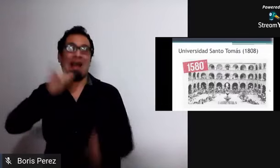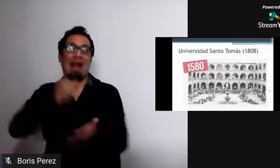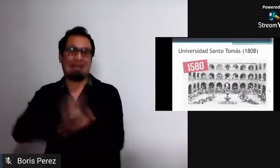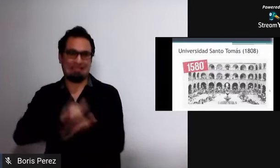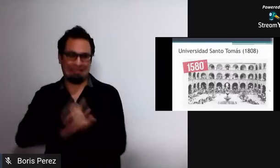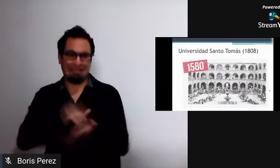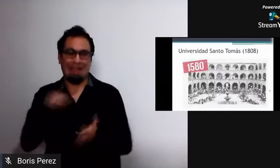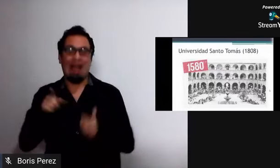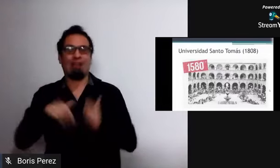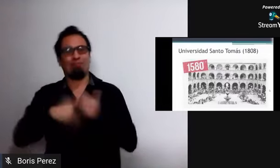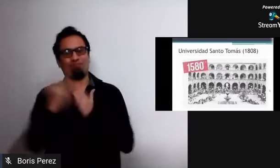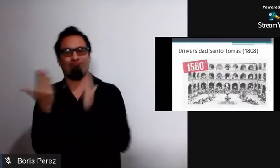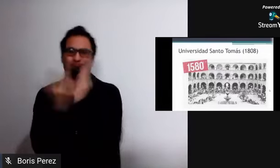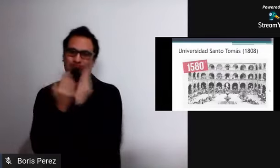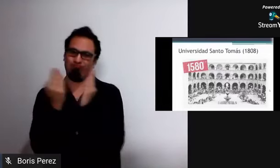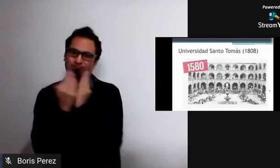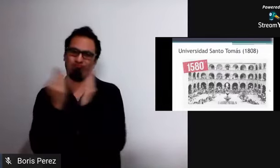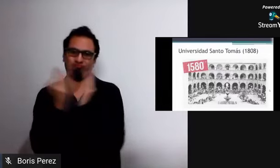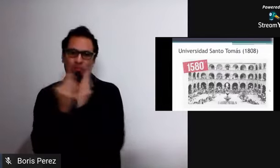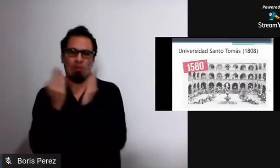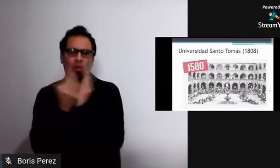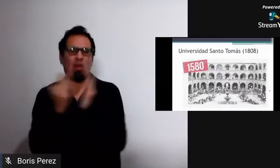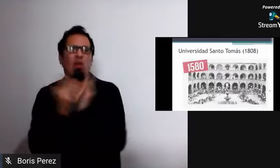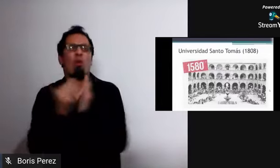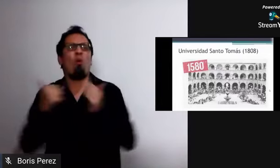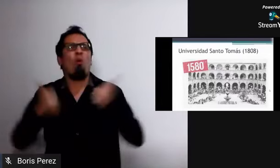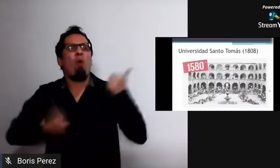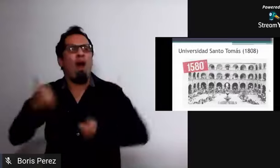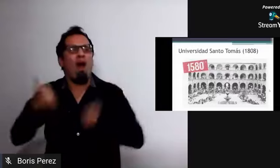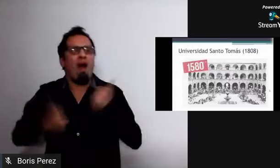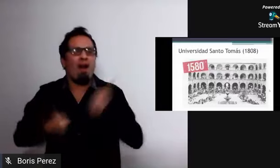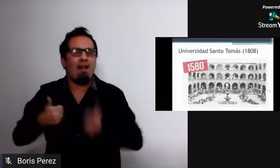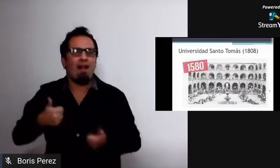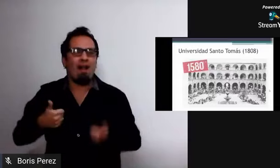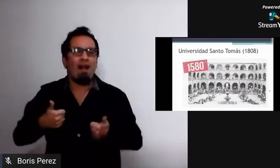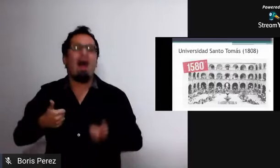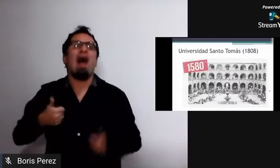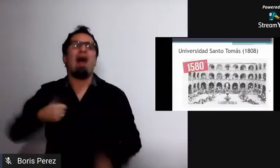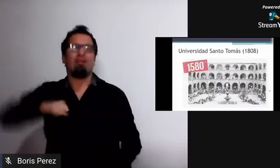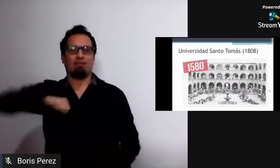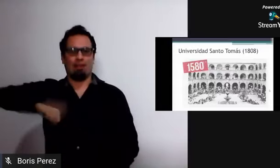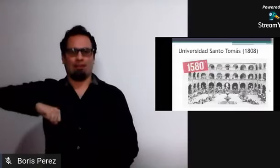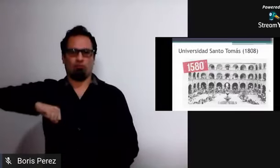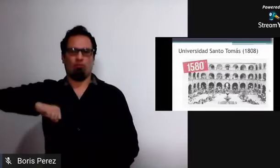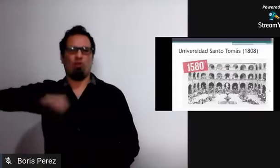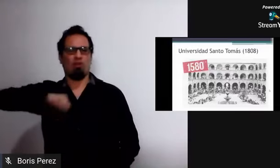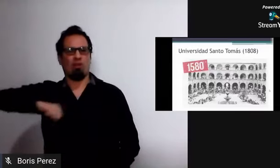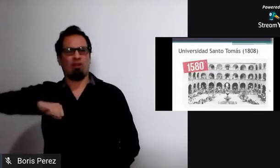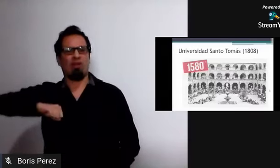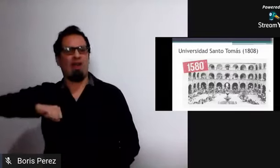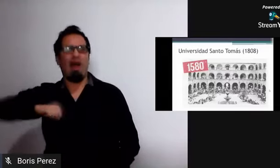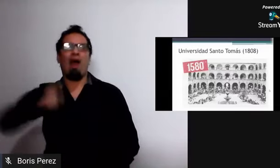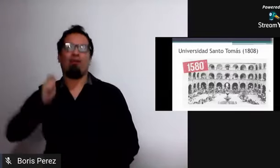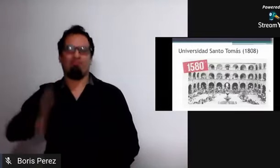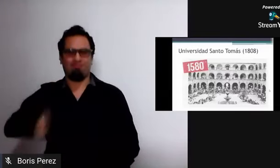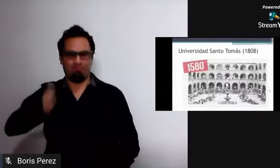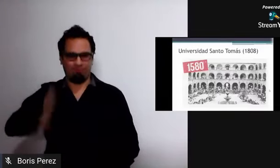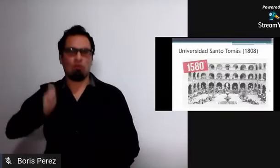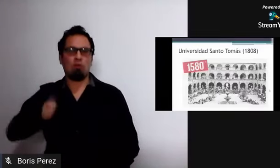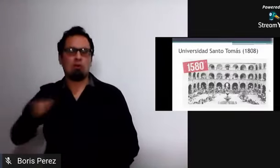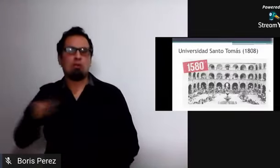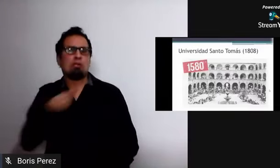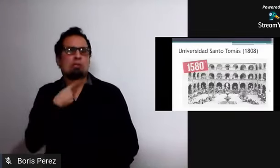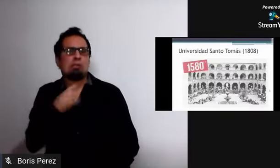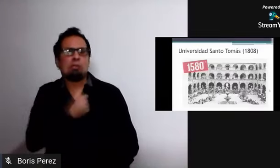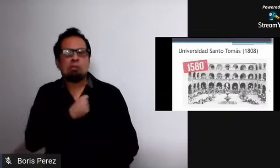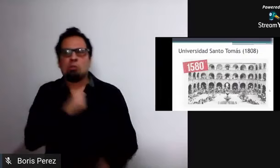muchos años, fue que Francisco José de Paula Santander entró a estudiar esta universidad. Él empezó a estudiar la carrera